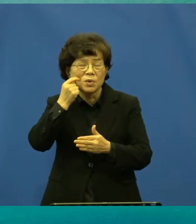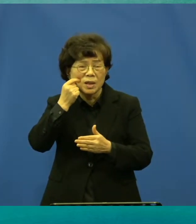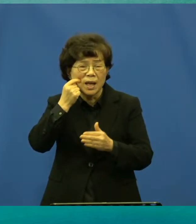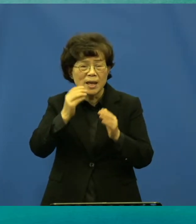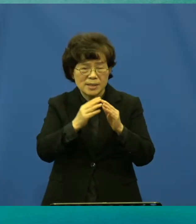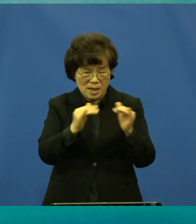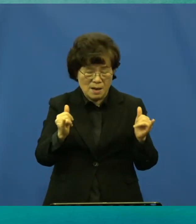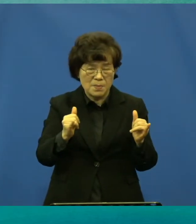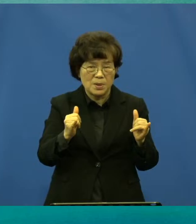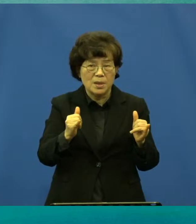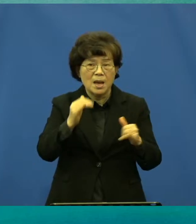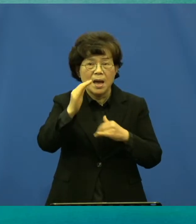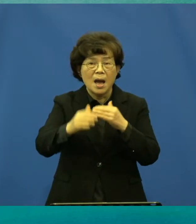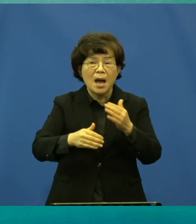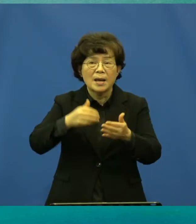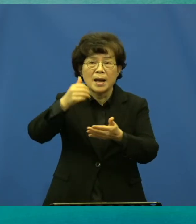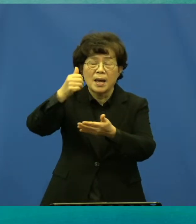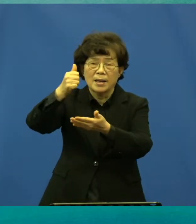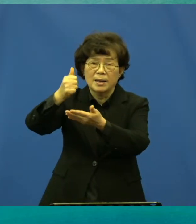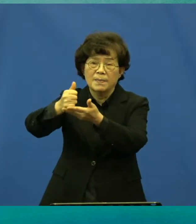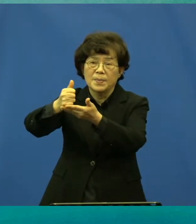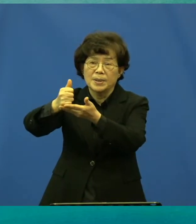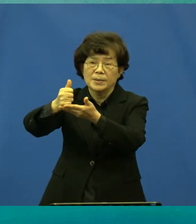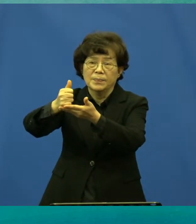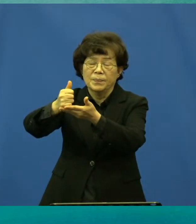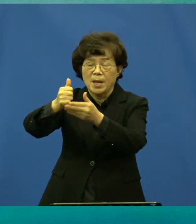우리는 하나님을